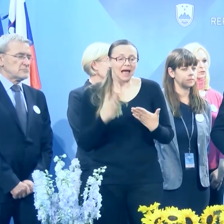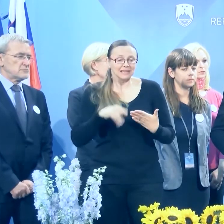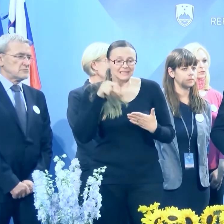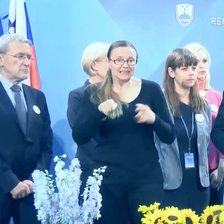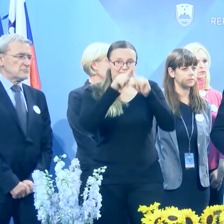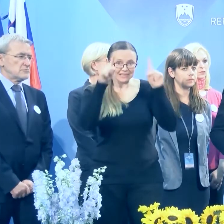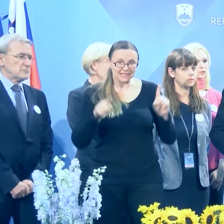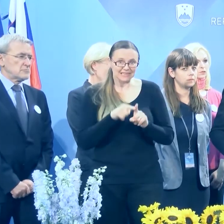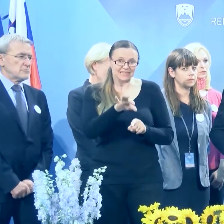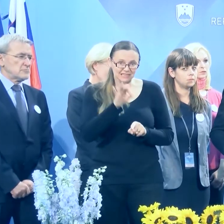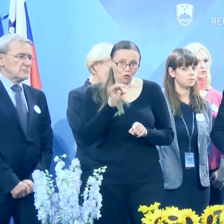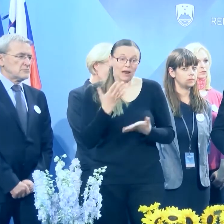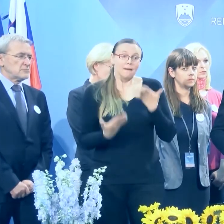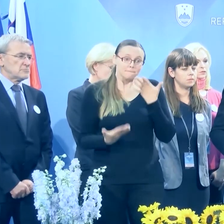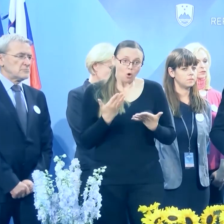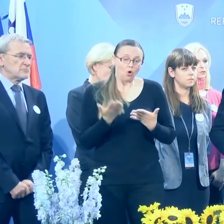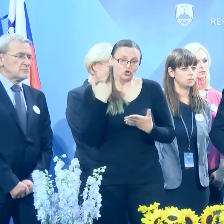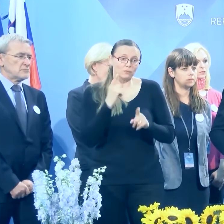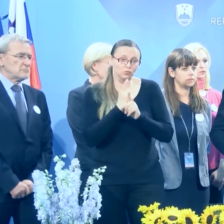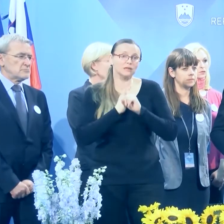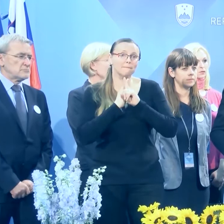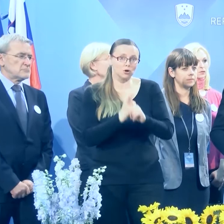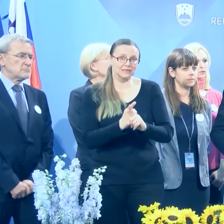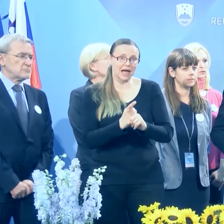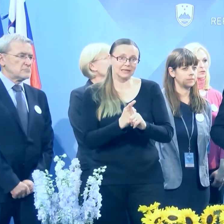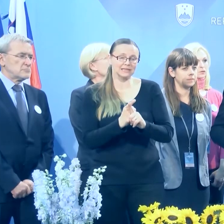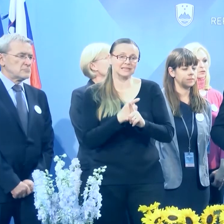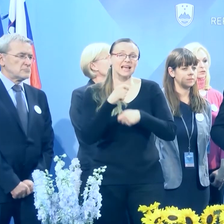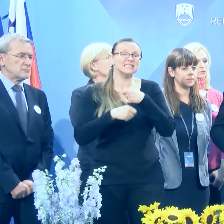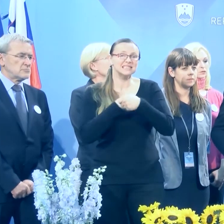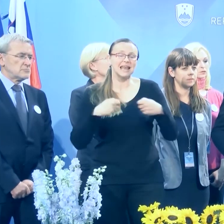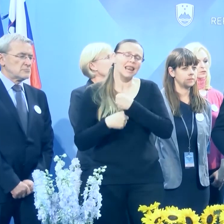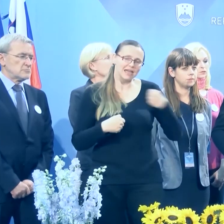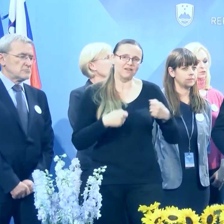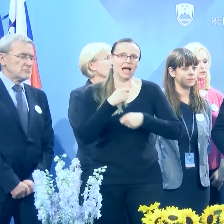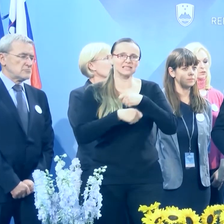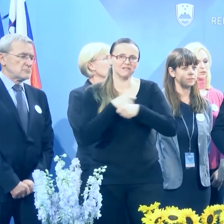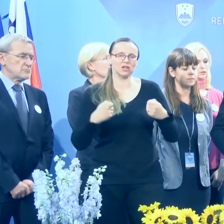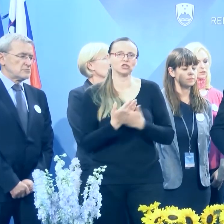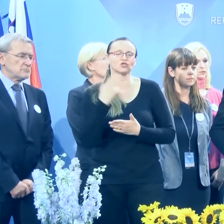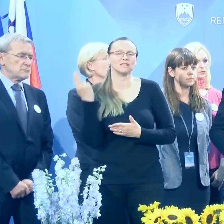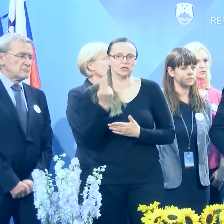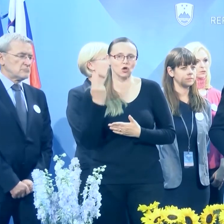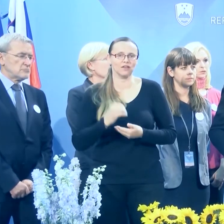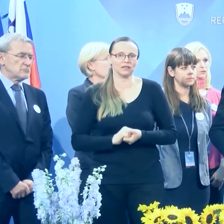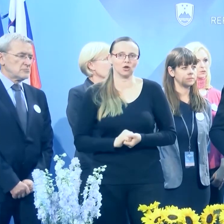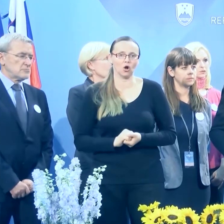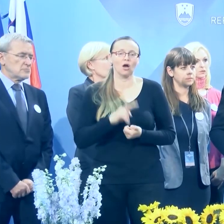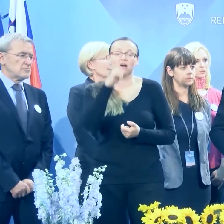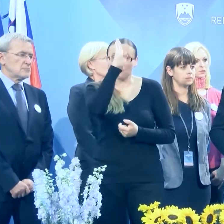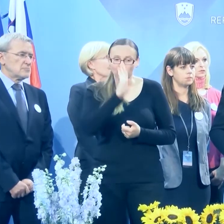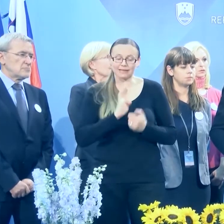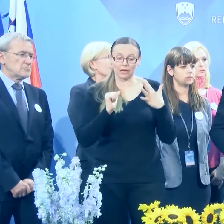listi izvoljenih morda stal tudi poslanec zavezništva, levega zavezništva za Slovenijo. V